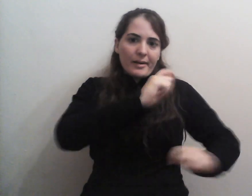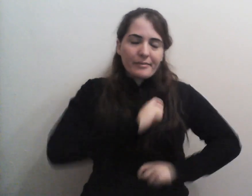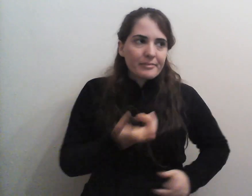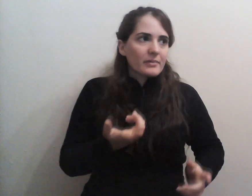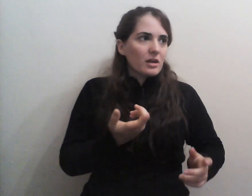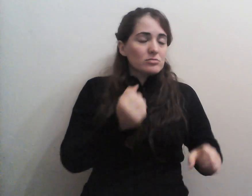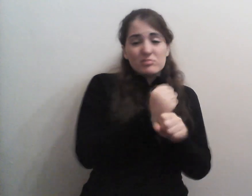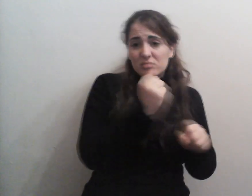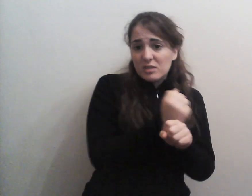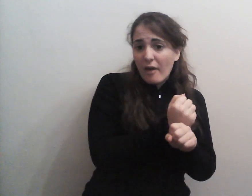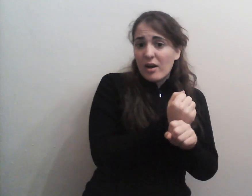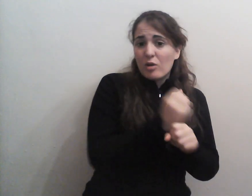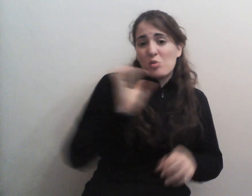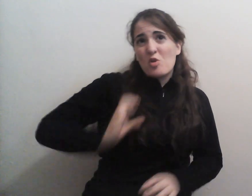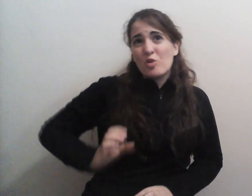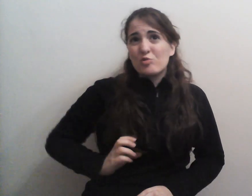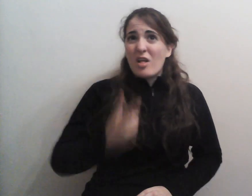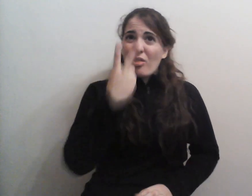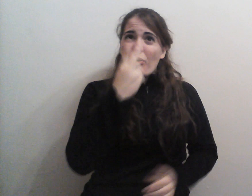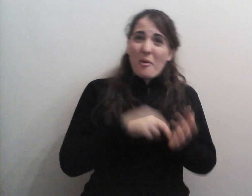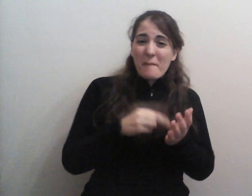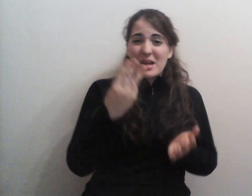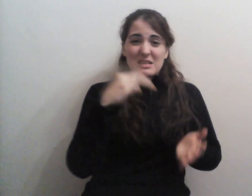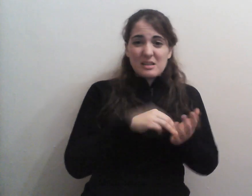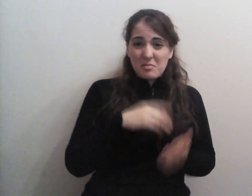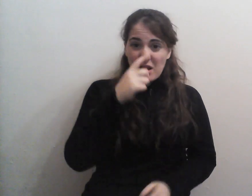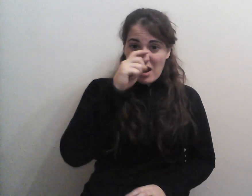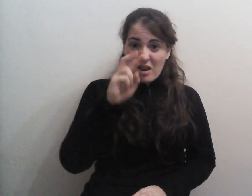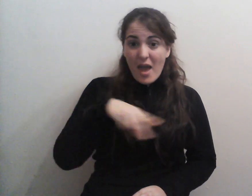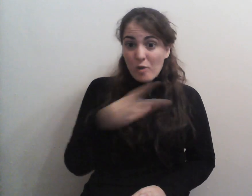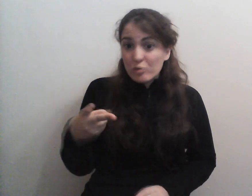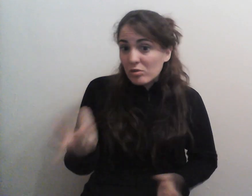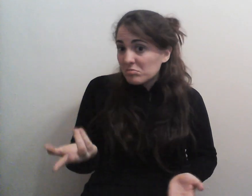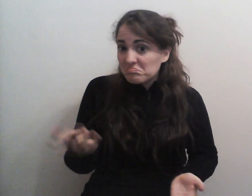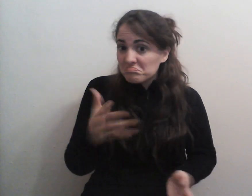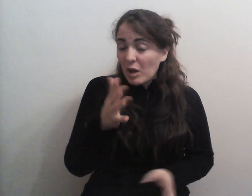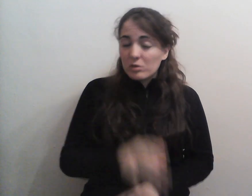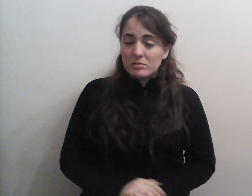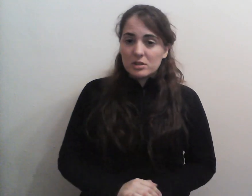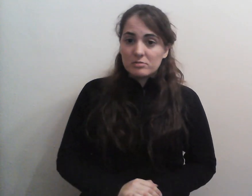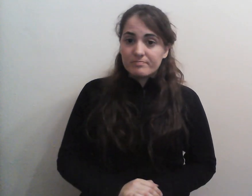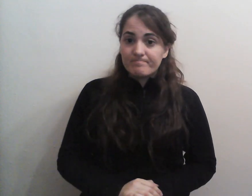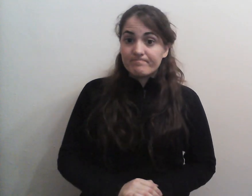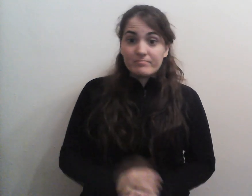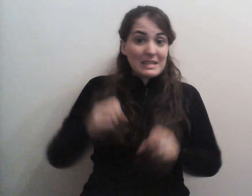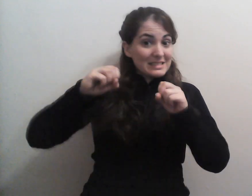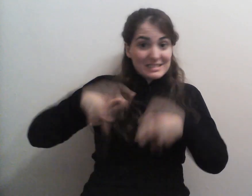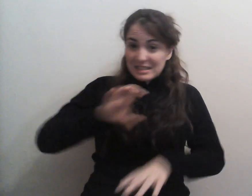3,000 pavos al mes. Esto sería mi meta. Sin Cristo no tendríamos esperanza ninguna. Pero la Biblia dice que Dios resucitó